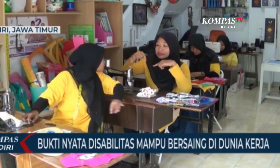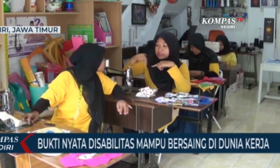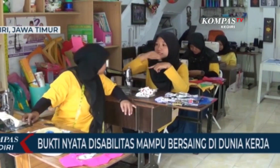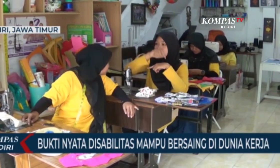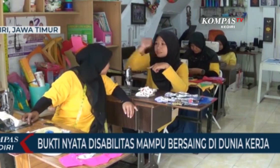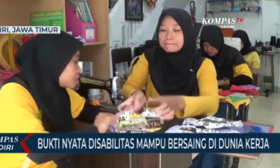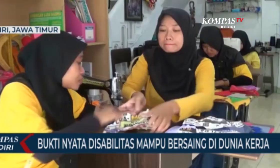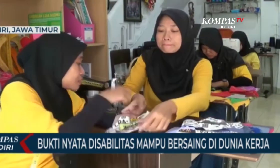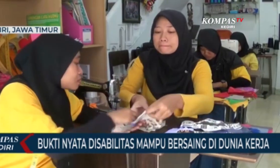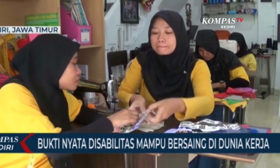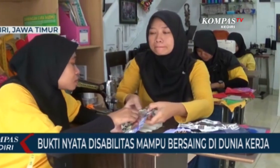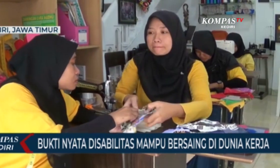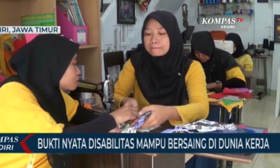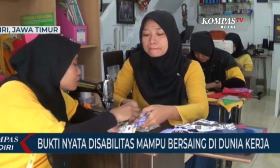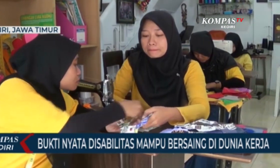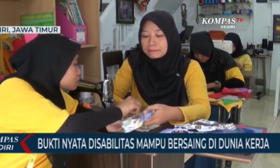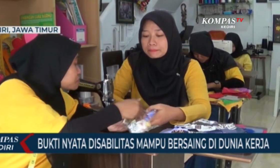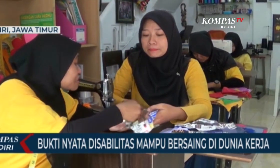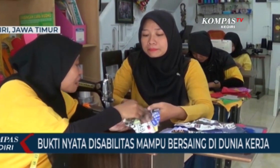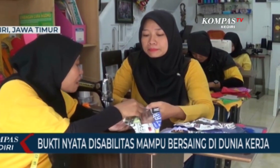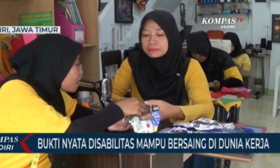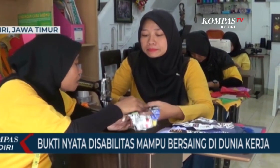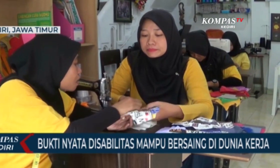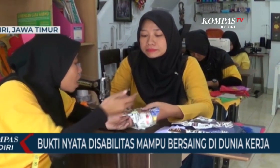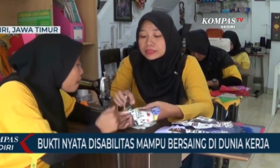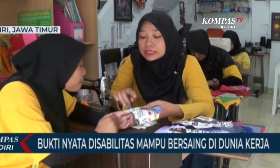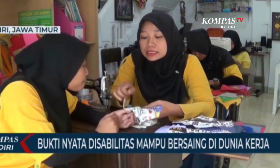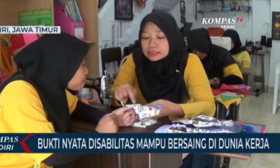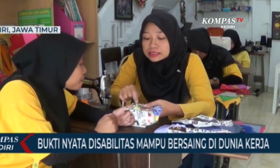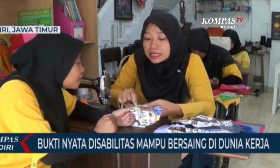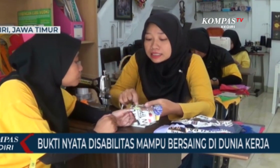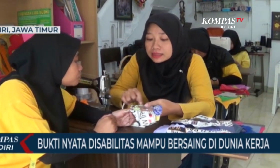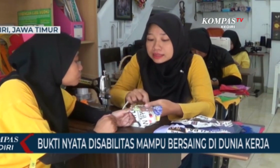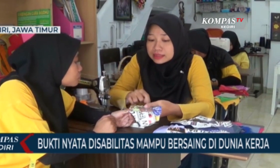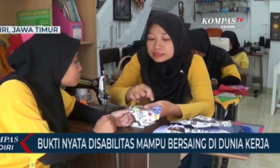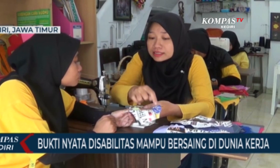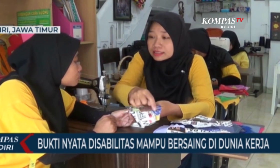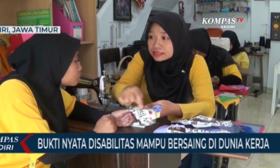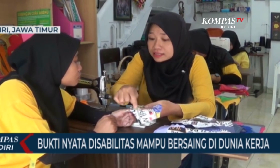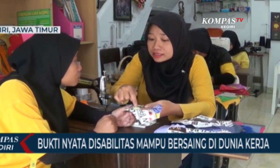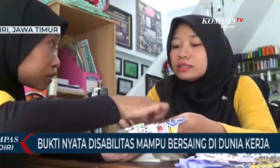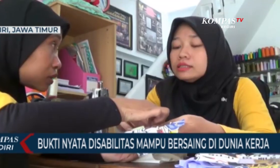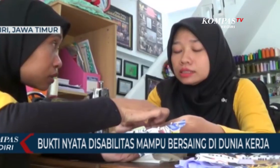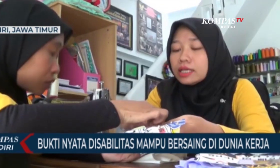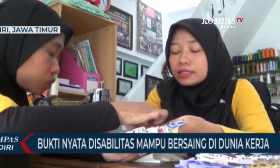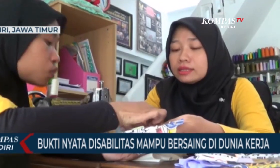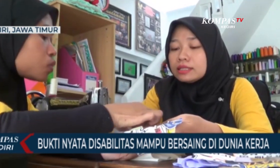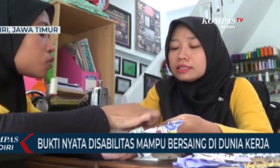jahitnya ini dapat sedikit membantu perekonomian para disabilitas di lingkungan sekitarnya Selain itu dengan mempekerjakan para